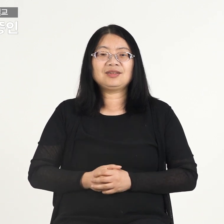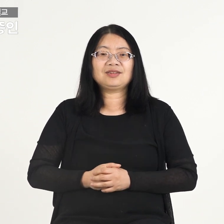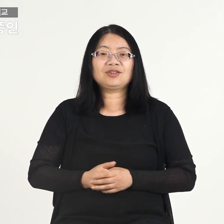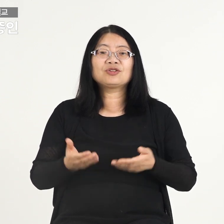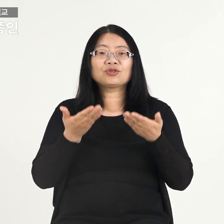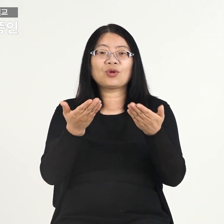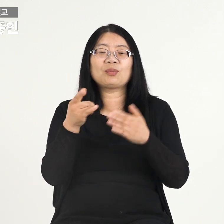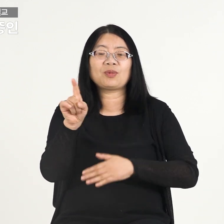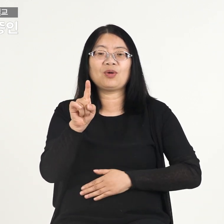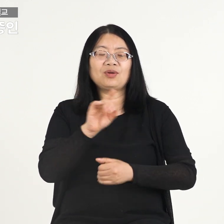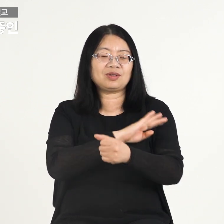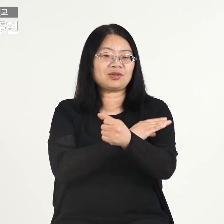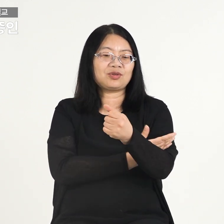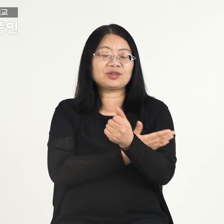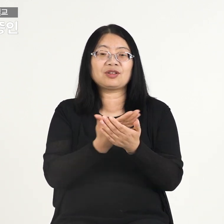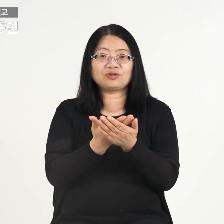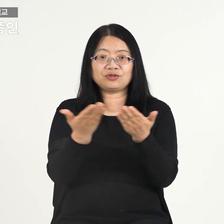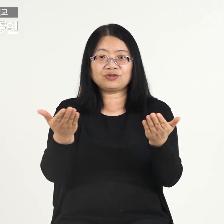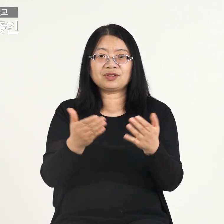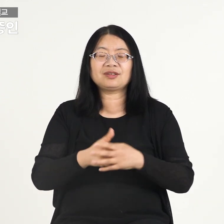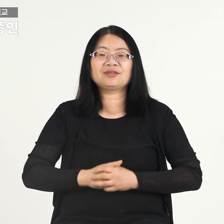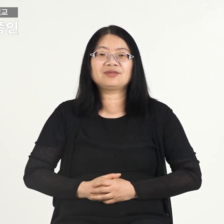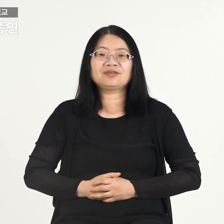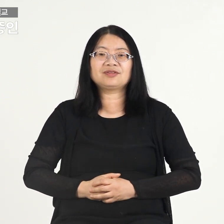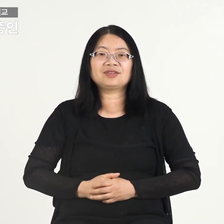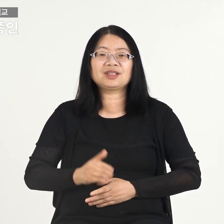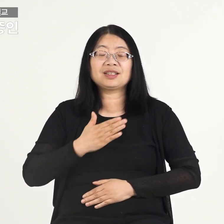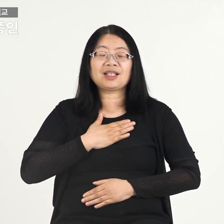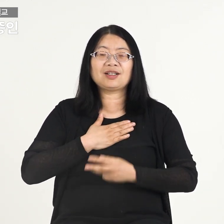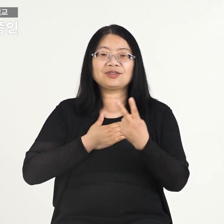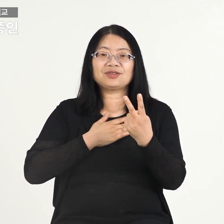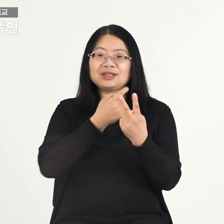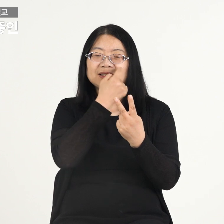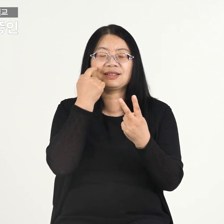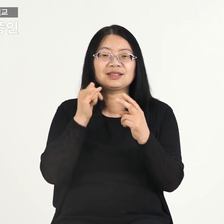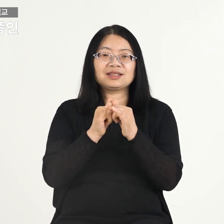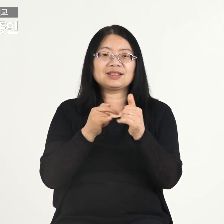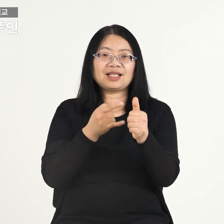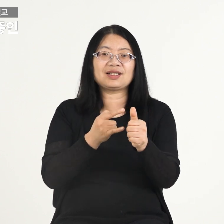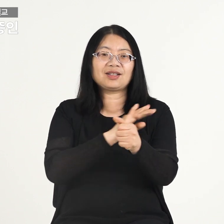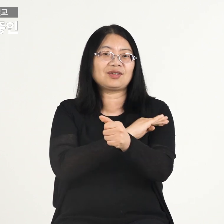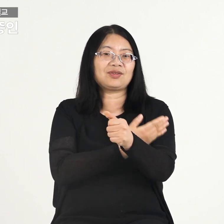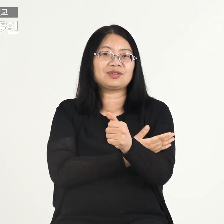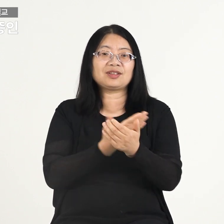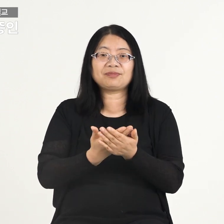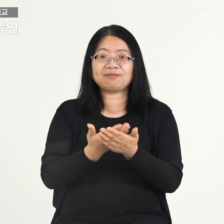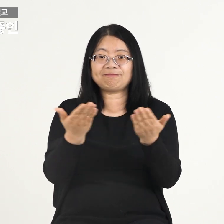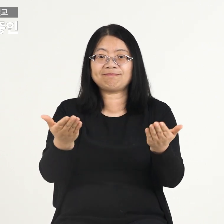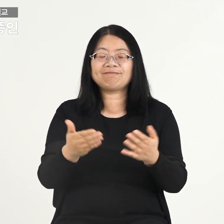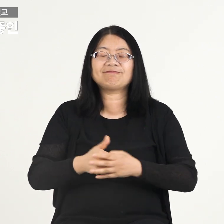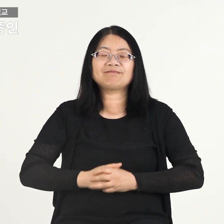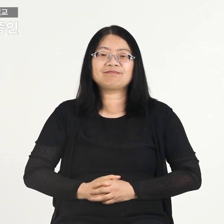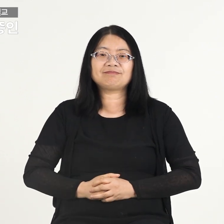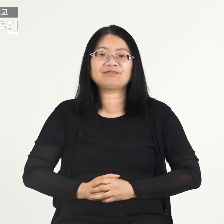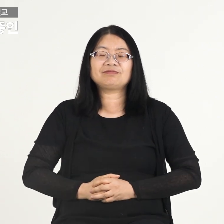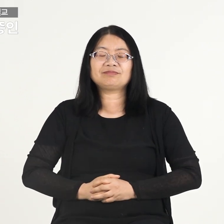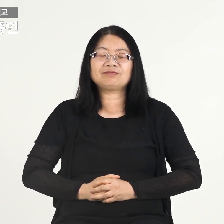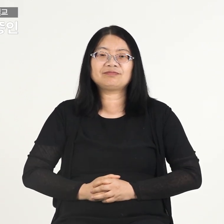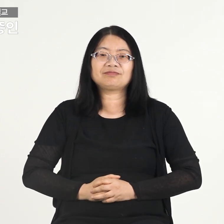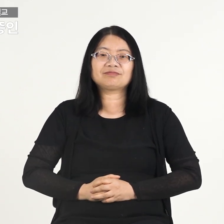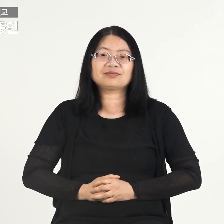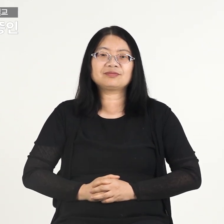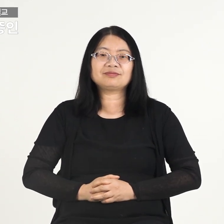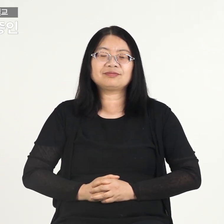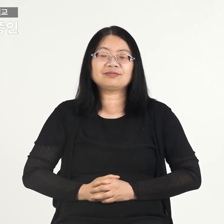주죠? 권세를 준다라고 되어 있습니다. 나의 두 증인에게 권세를 준다. 자, 앞을 잠깐